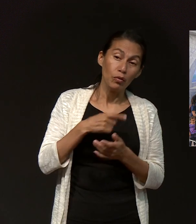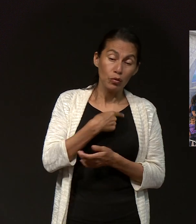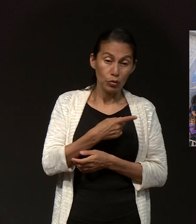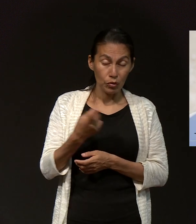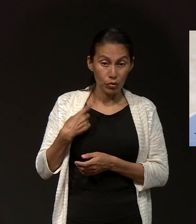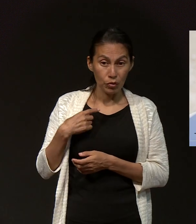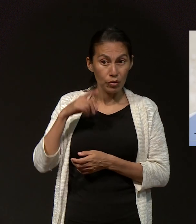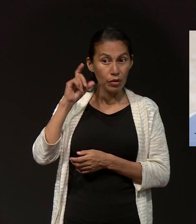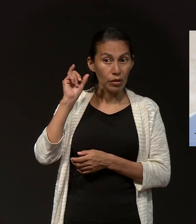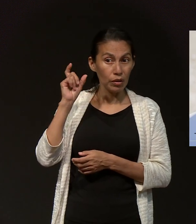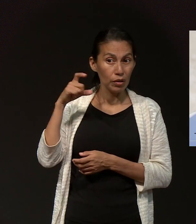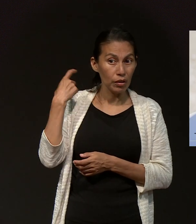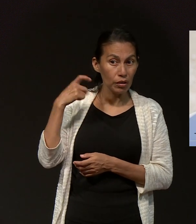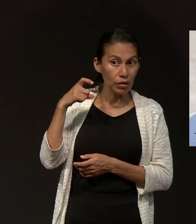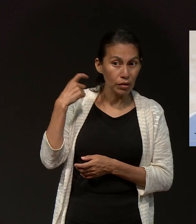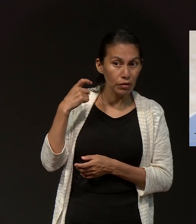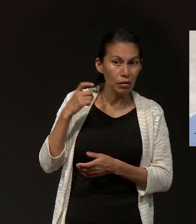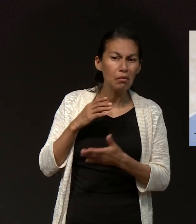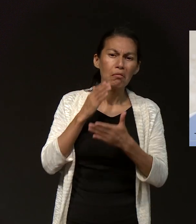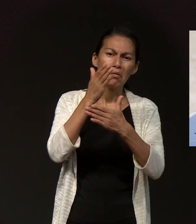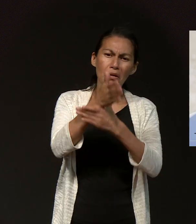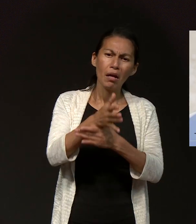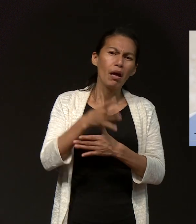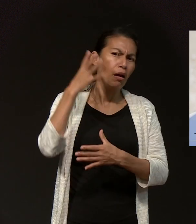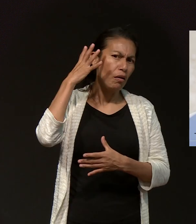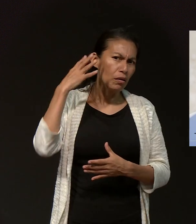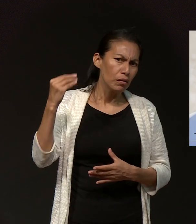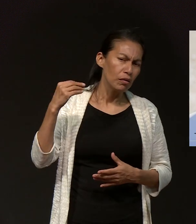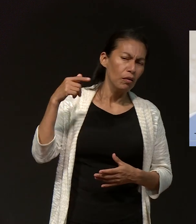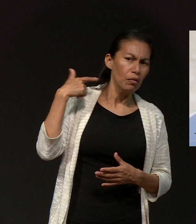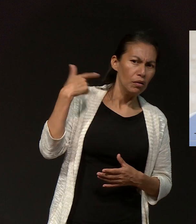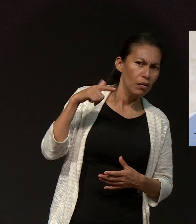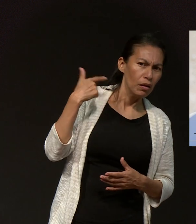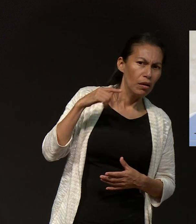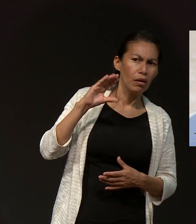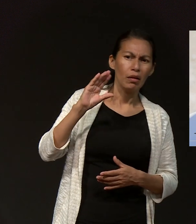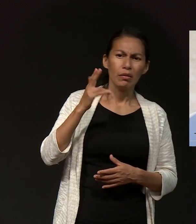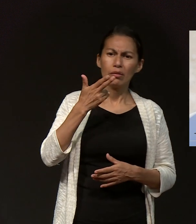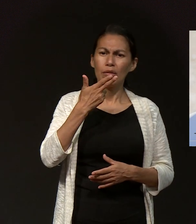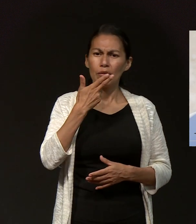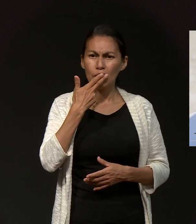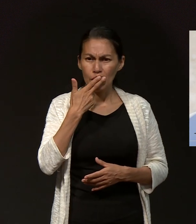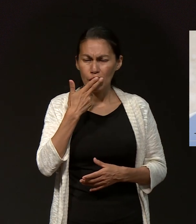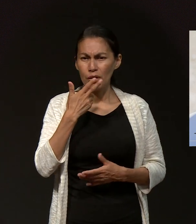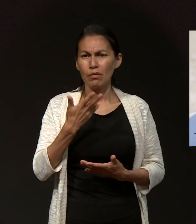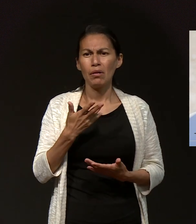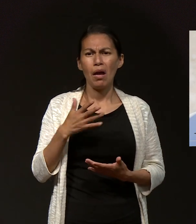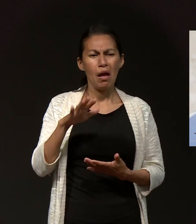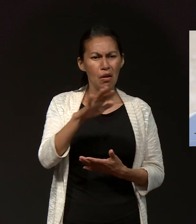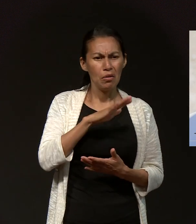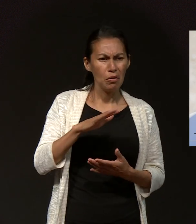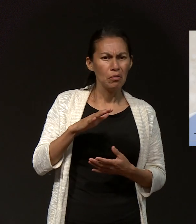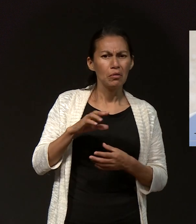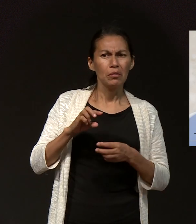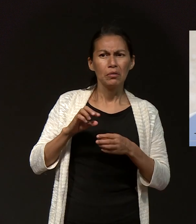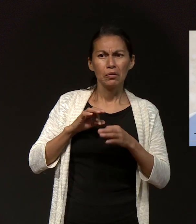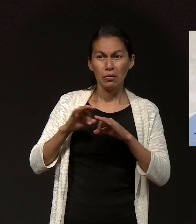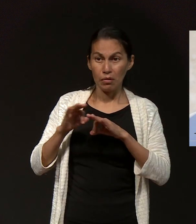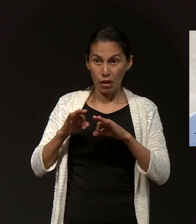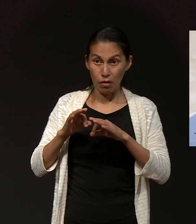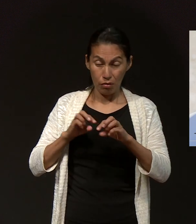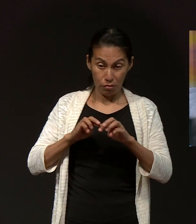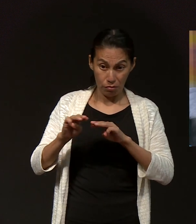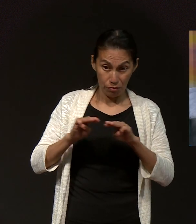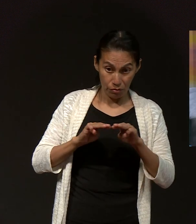hemos viajado a la ciudad de Querétaro, al occidente, en Guadalajara, en Colima, a la Sierra de Chihuahua, junto con el